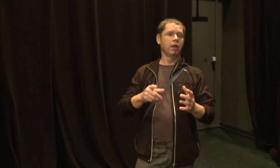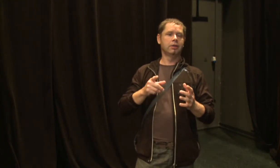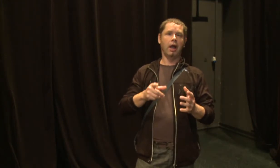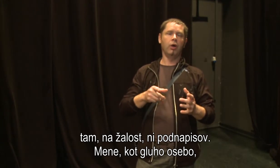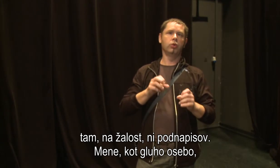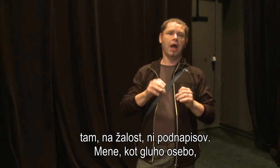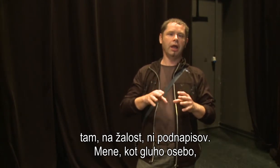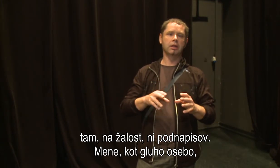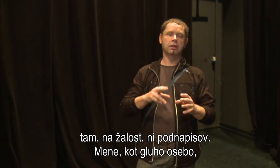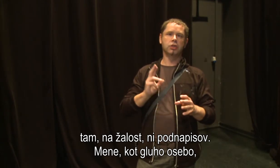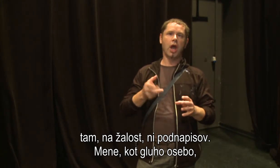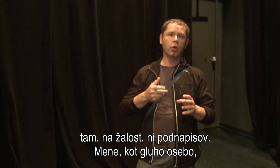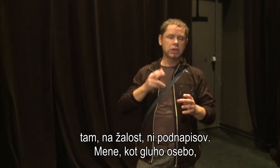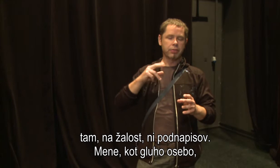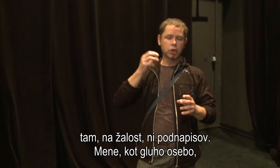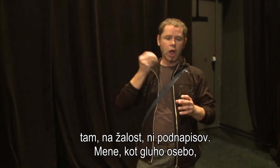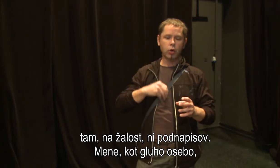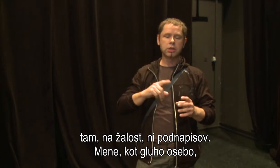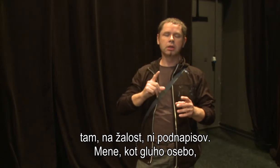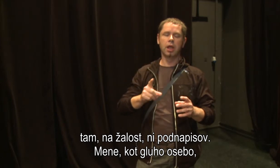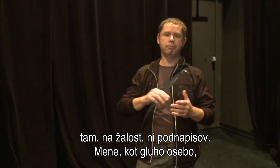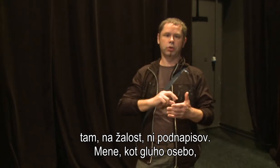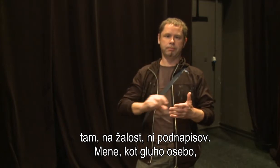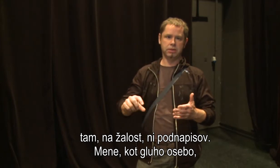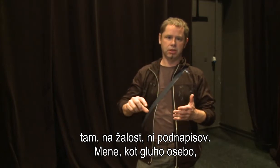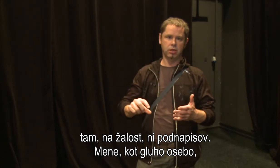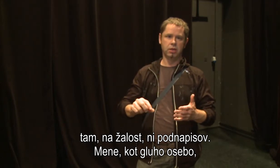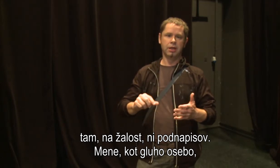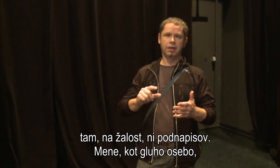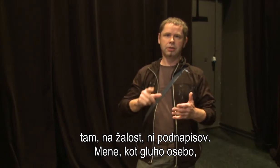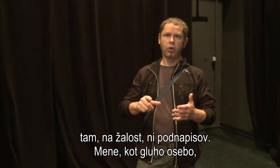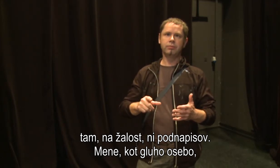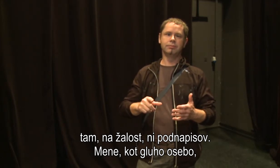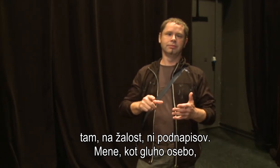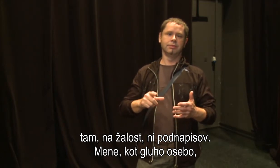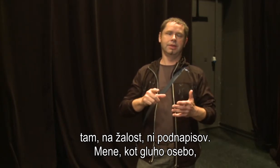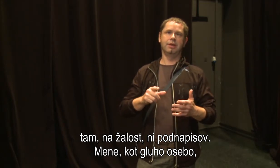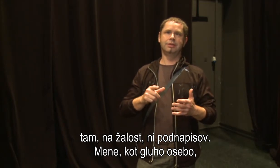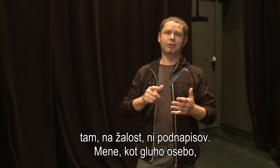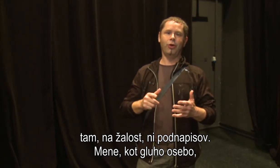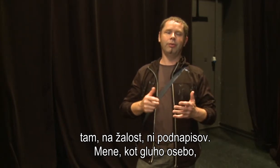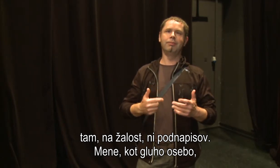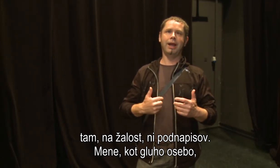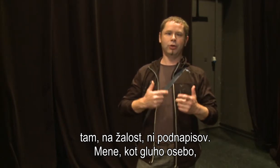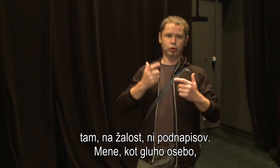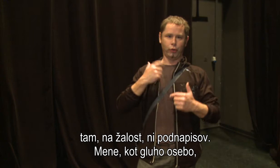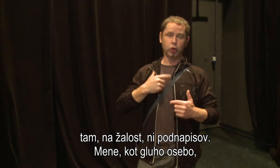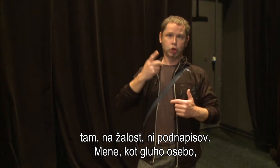Ta oddaja nažalost ni podnapisana. In to mene kot